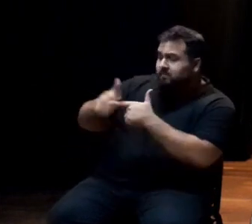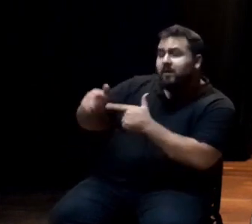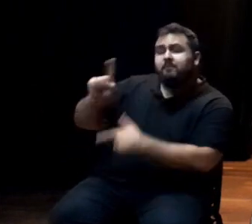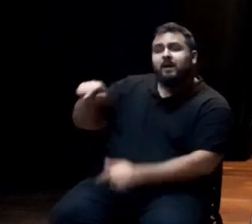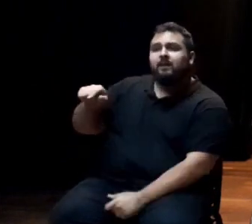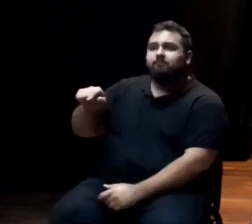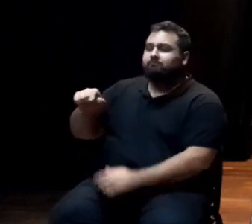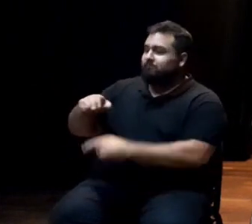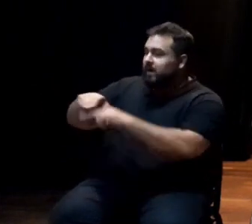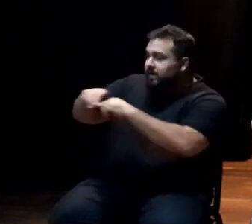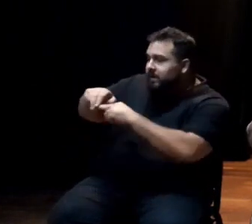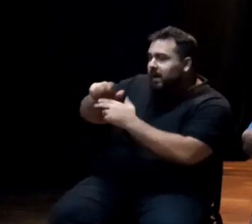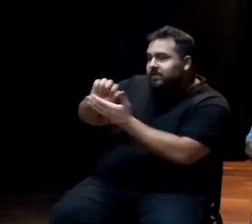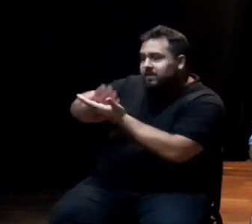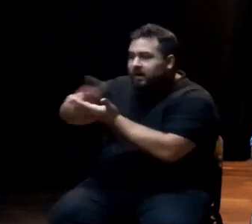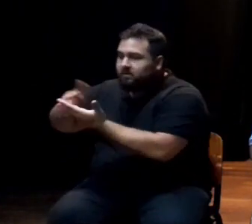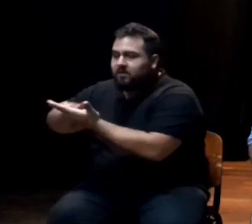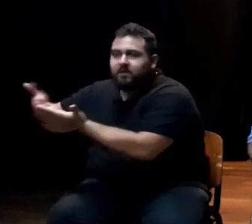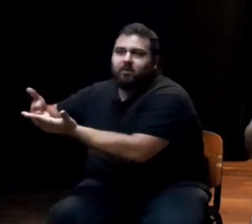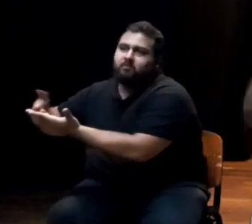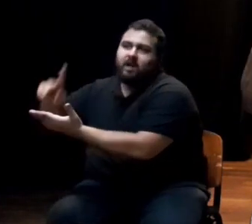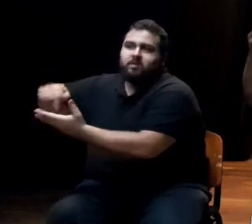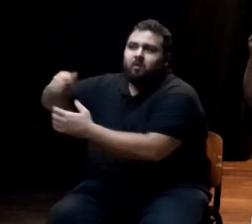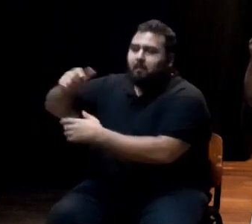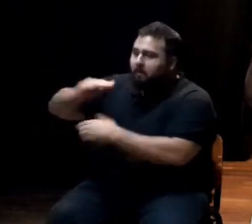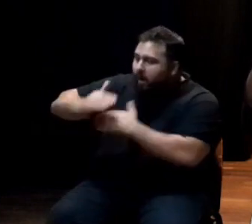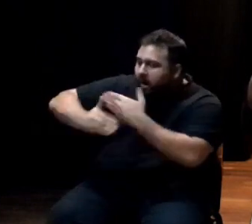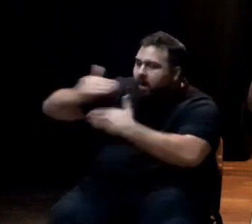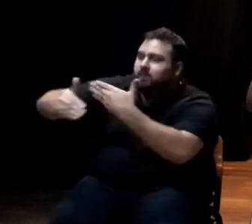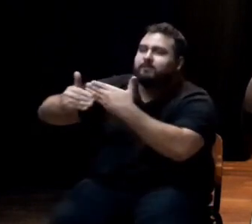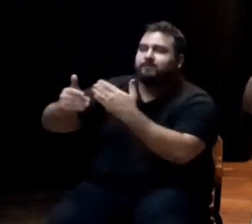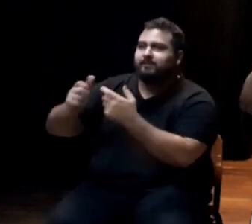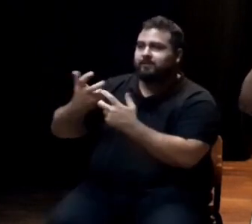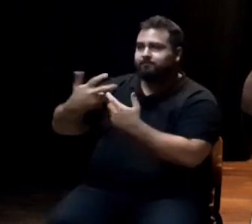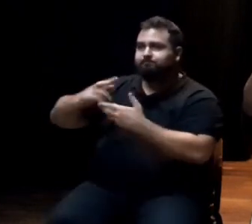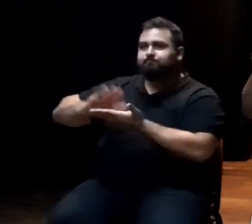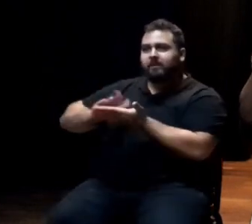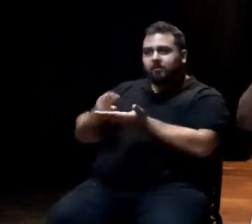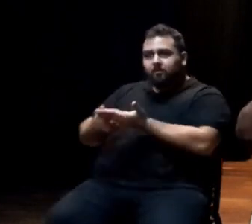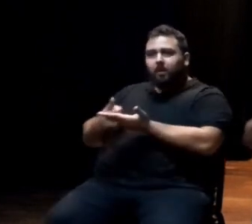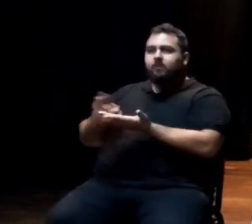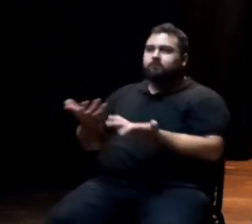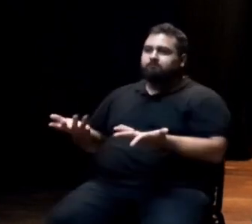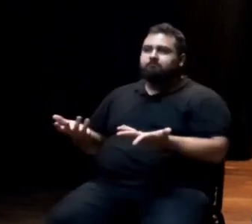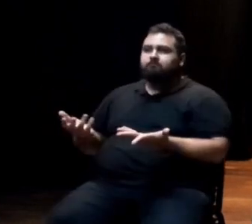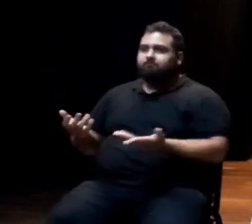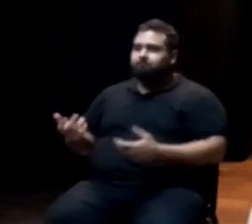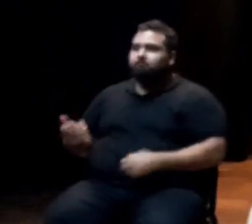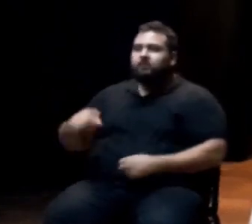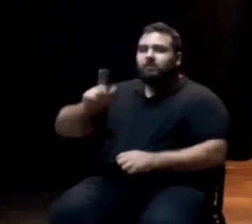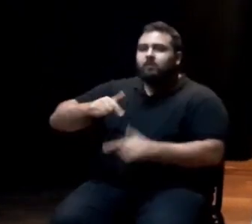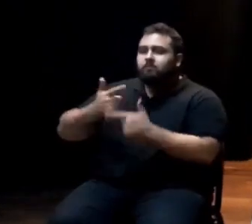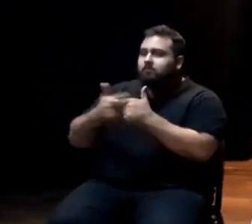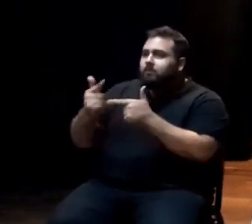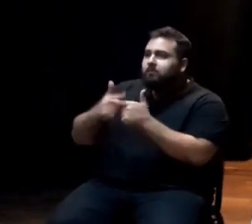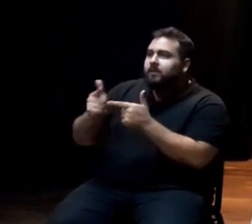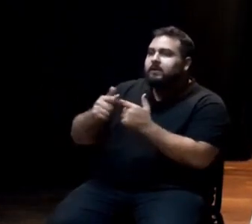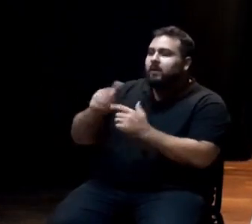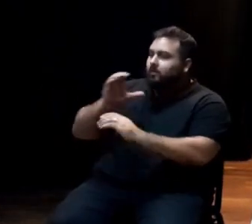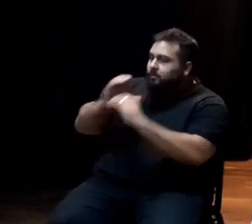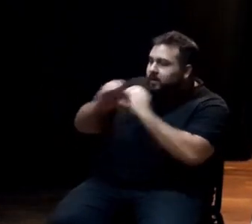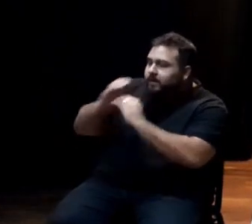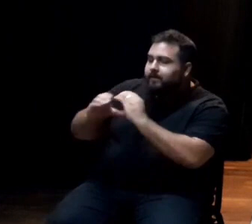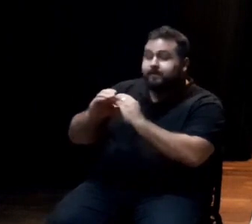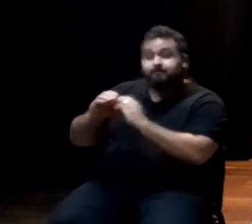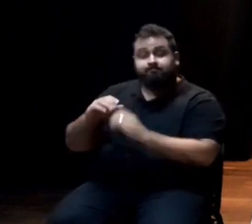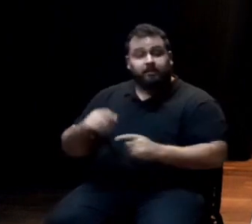inerente da tradução, do processo tradutório. E mais do que isso, professora, é um problema da comunicação. Porque, por